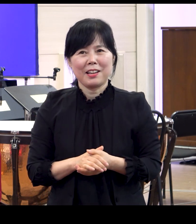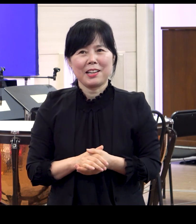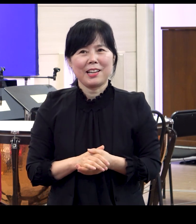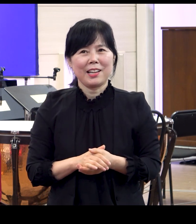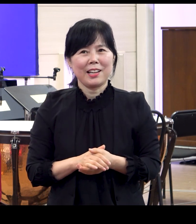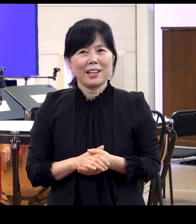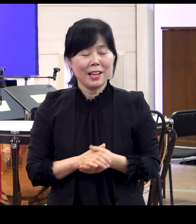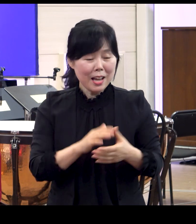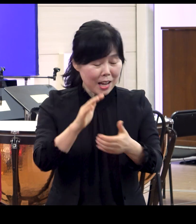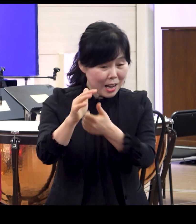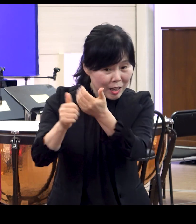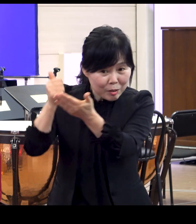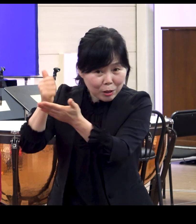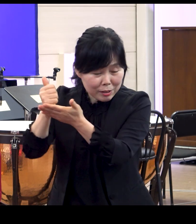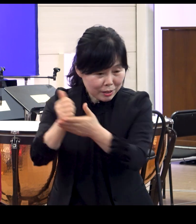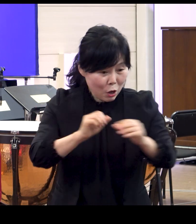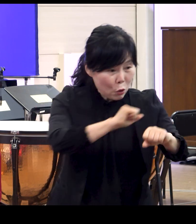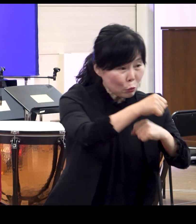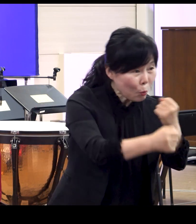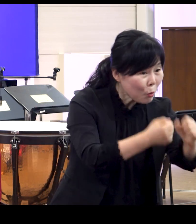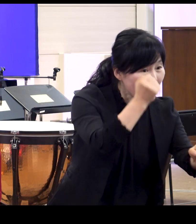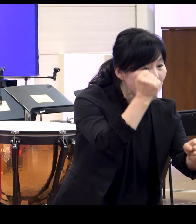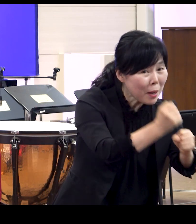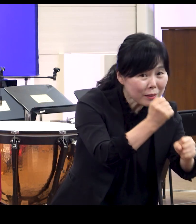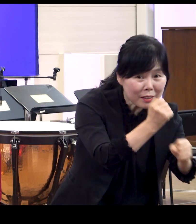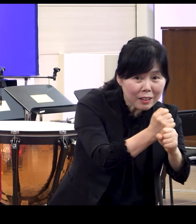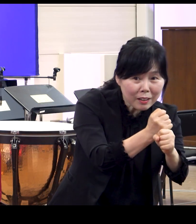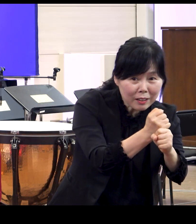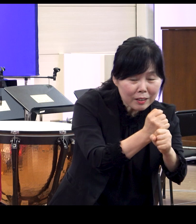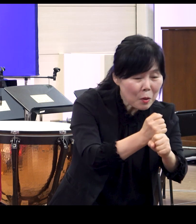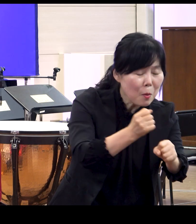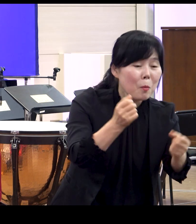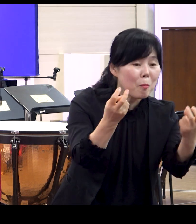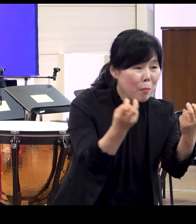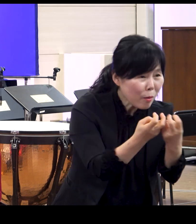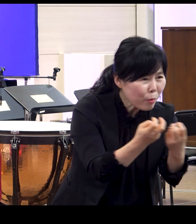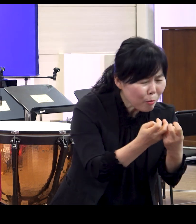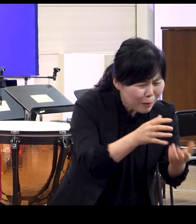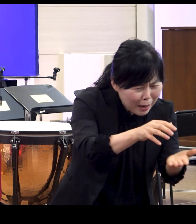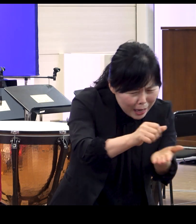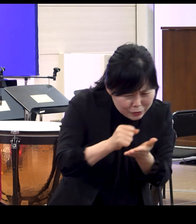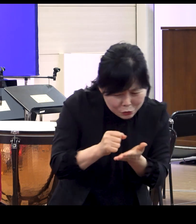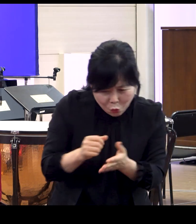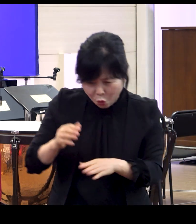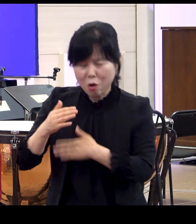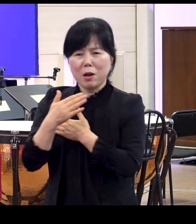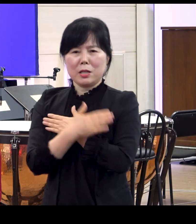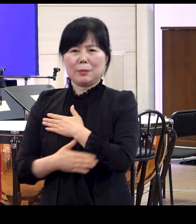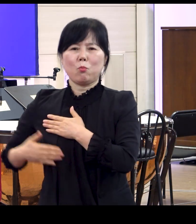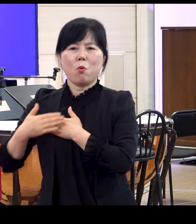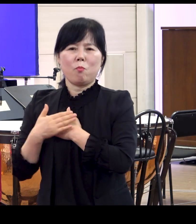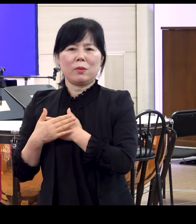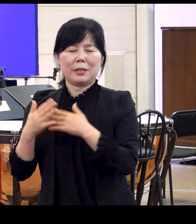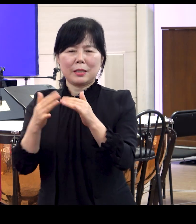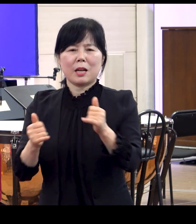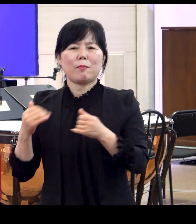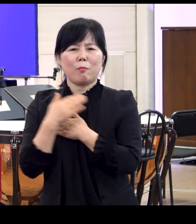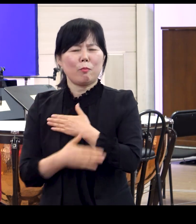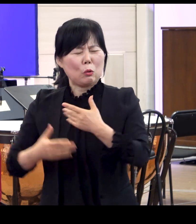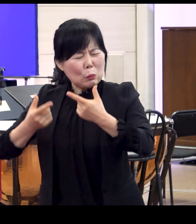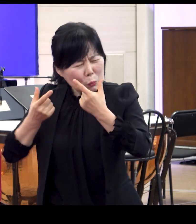하나님은요 동물을 만드시는 것과 똑같은 방식으로 인간의 몸을 만드셨다는 거예요. 그래서 똑같은